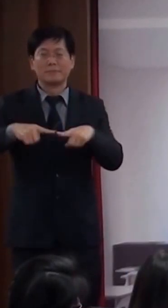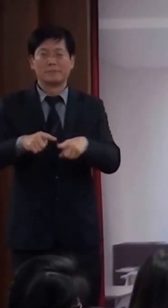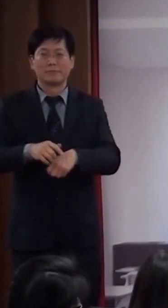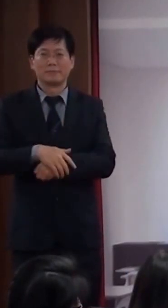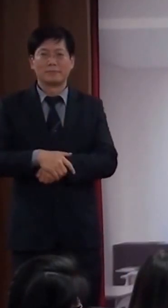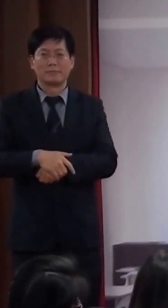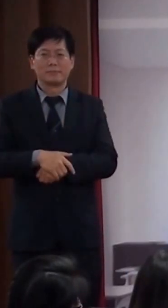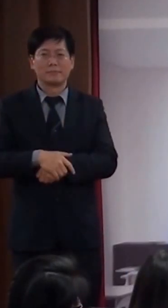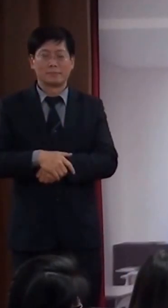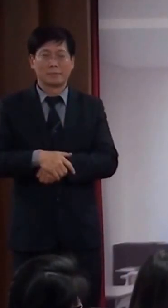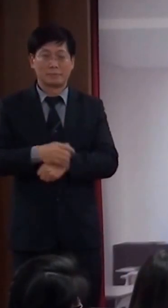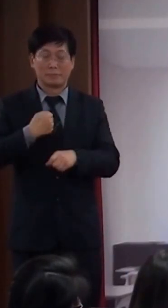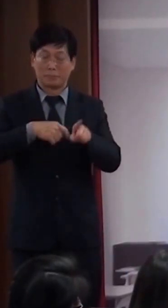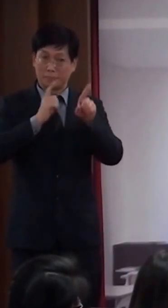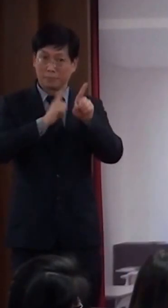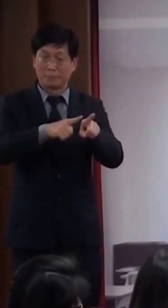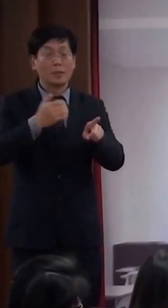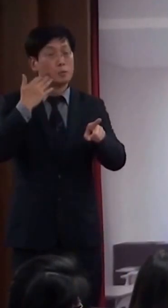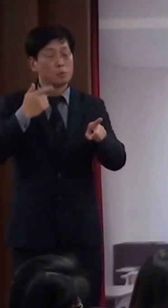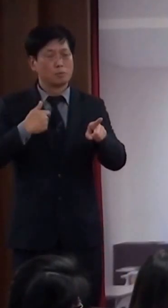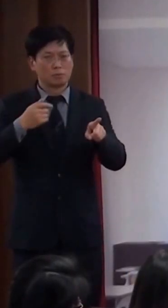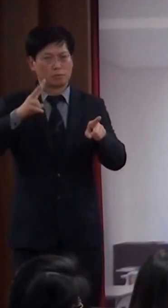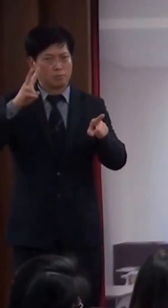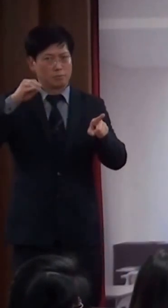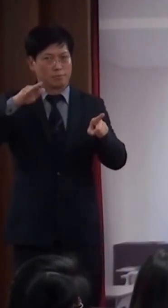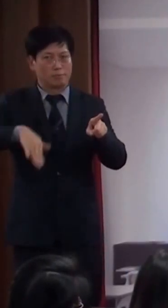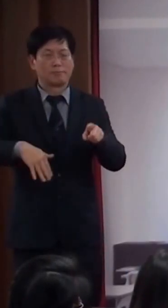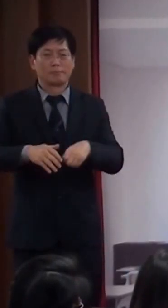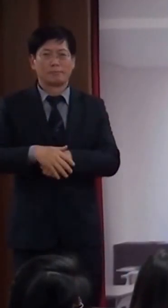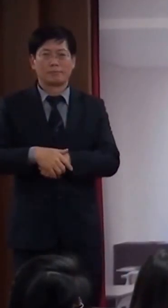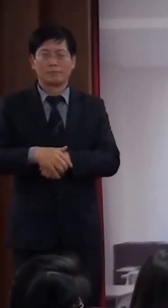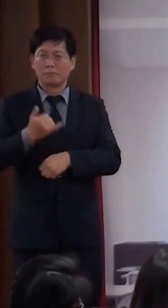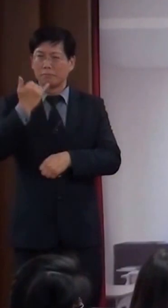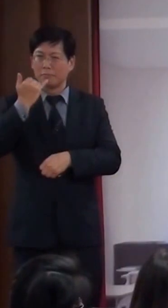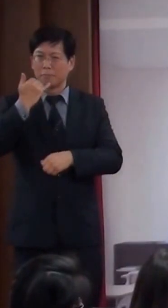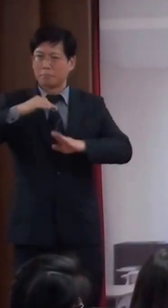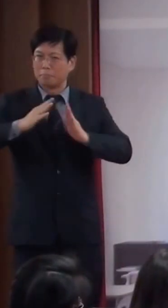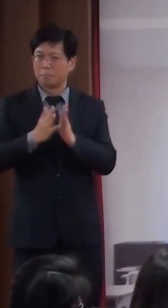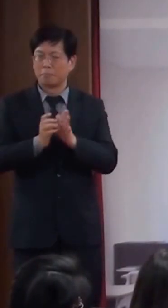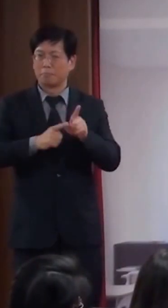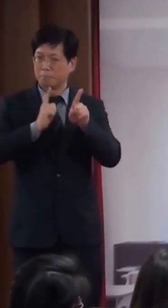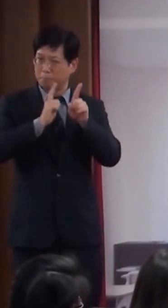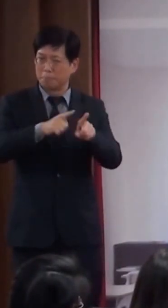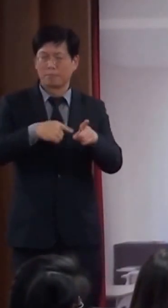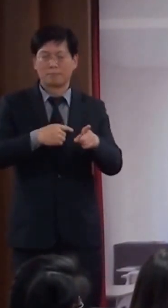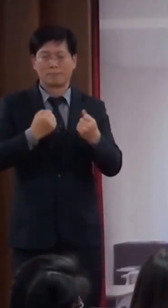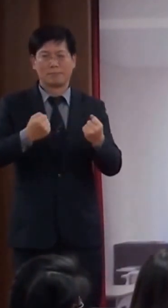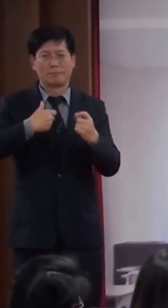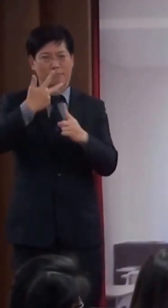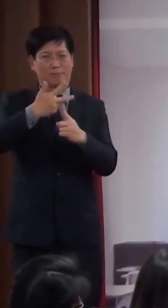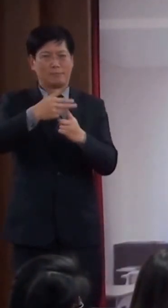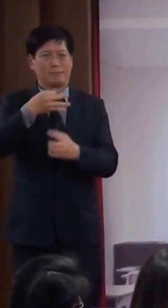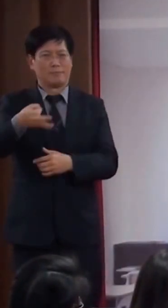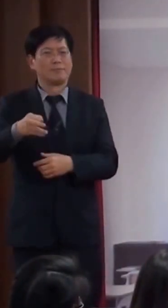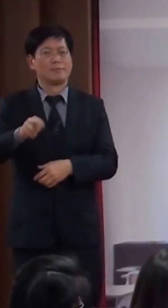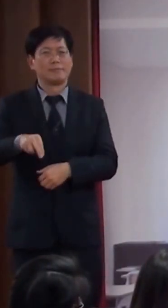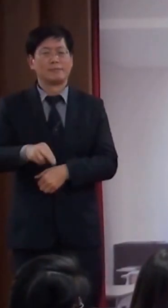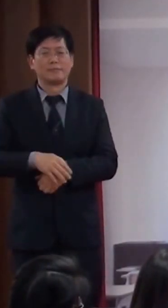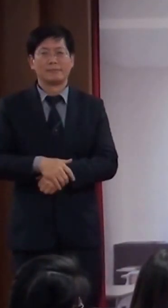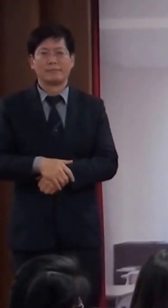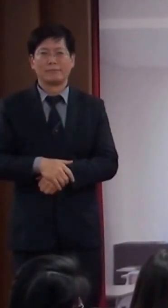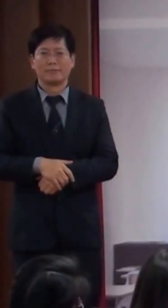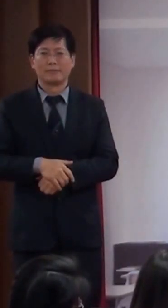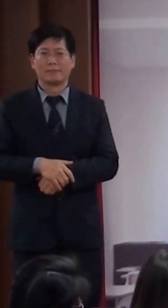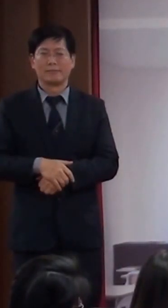那你就直接如果金额在20000块以下的话呢，你就可以直接在超商缴纳，好，超商缴